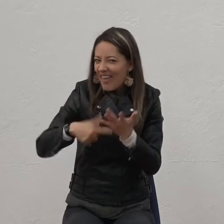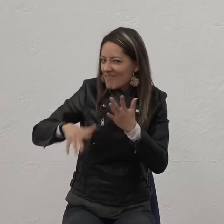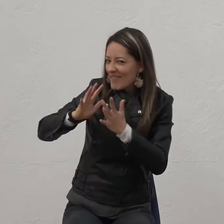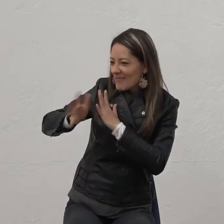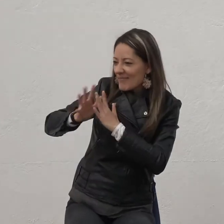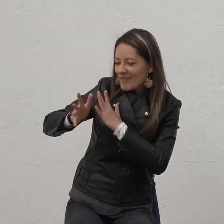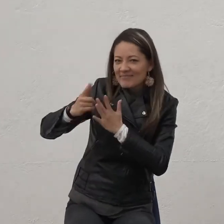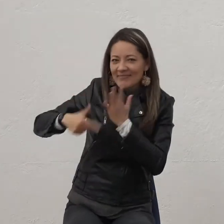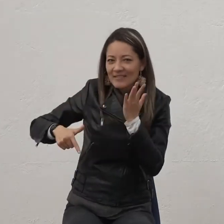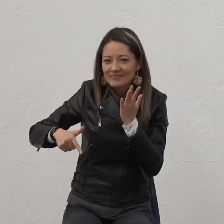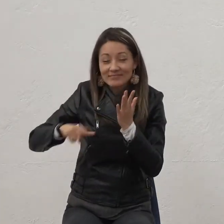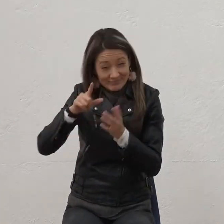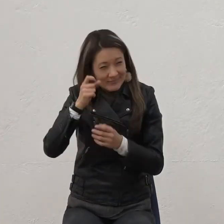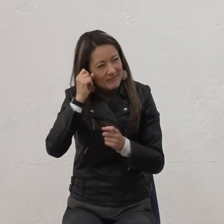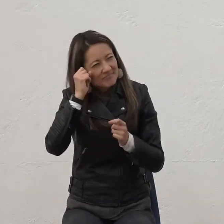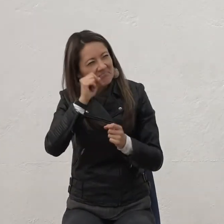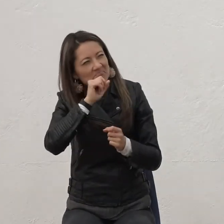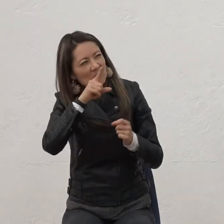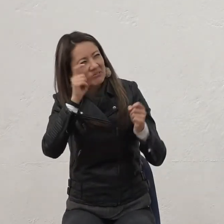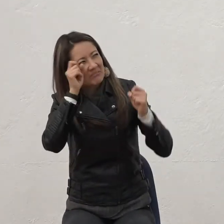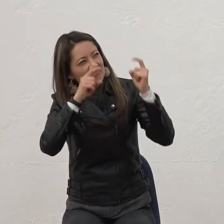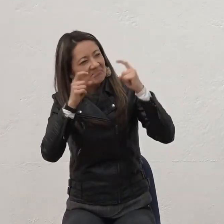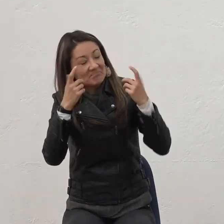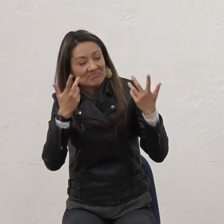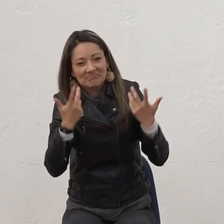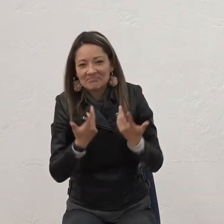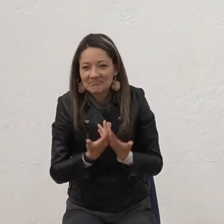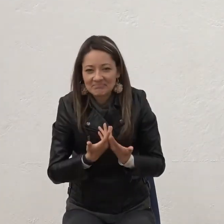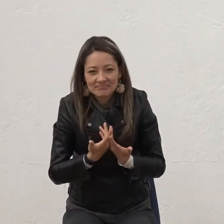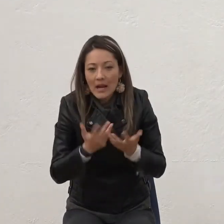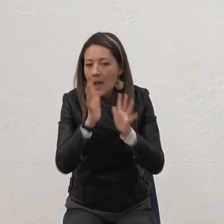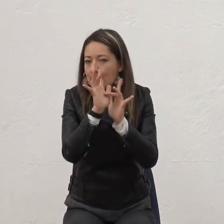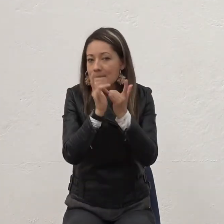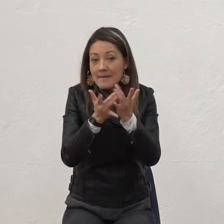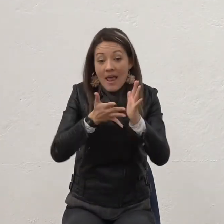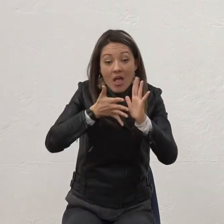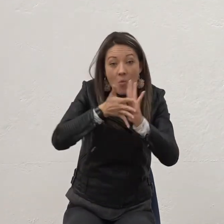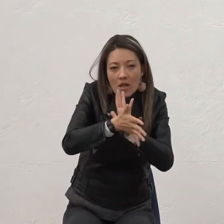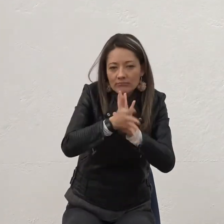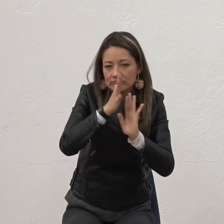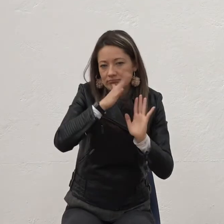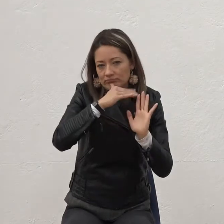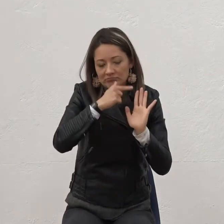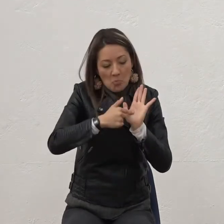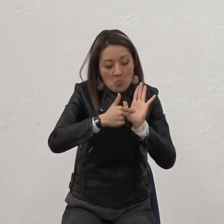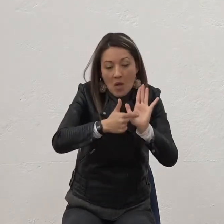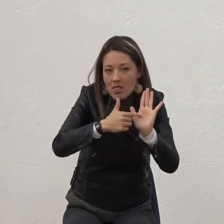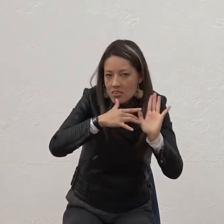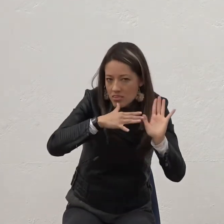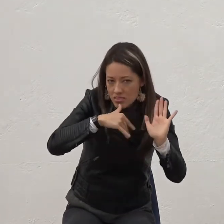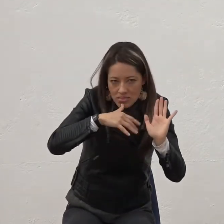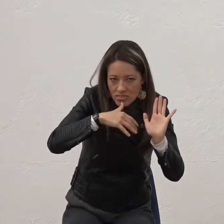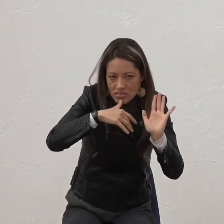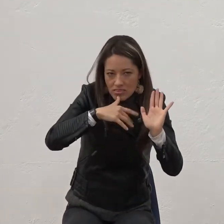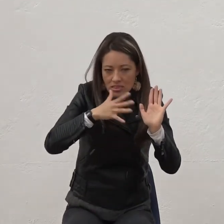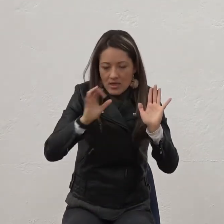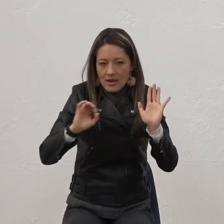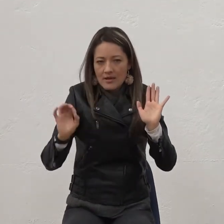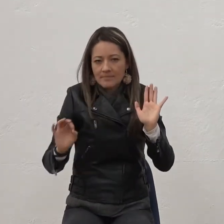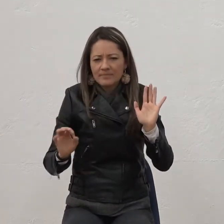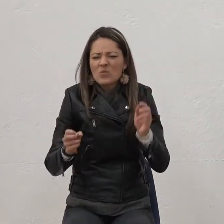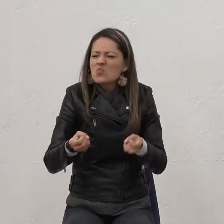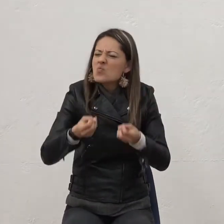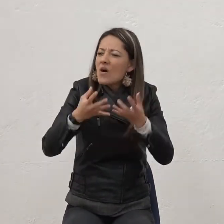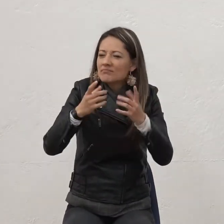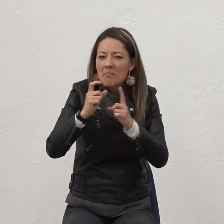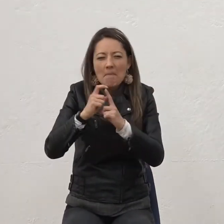Zaqueo? ¿Usted nunca se ha preguntado eso? La Biblia no lo registra, ¿cierto? La Biblia no nos cuenta cuáles